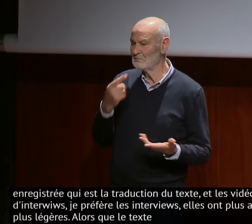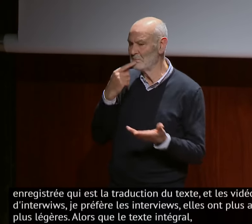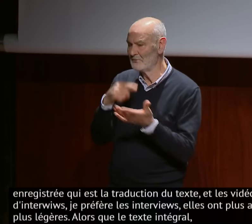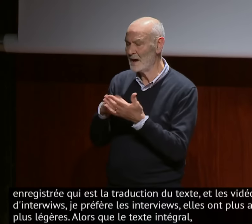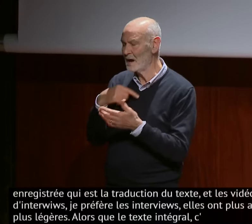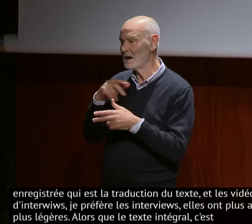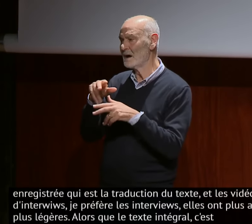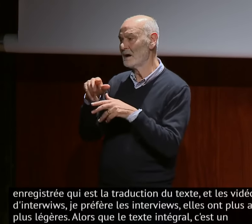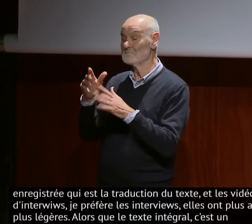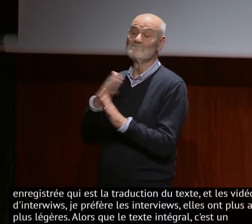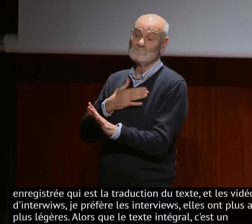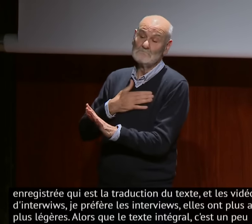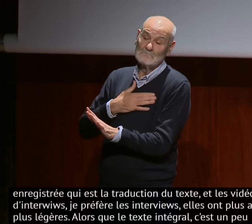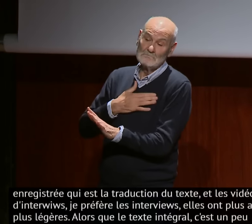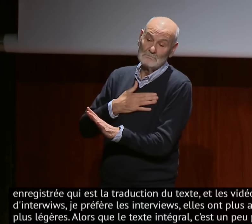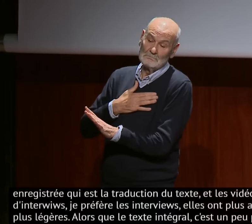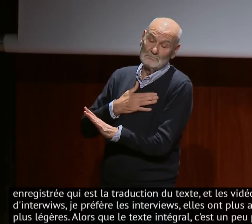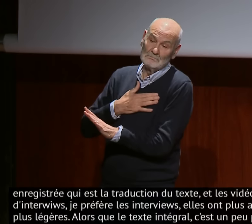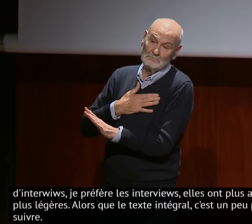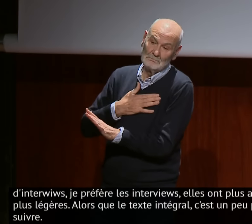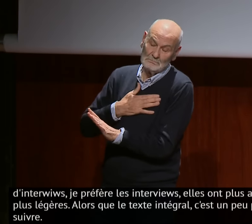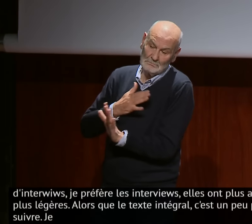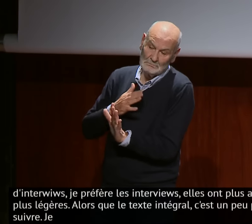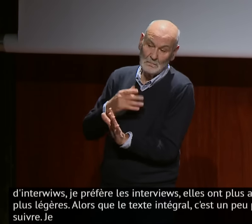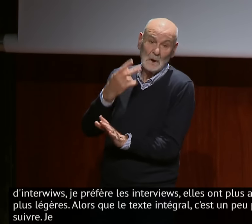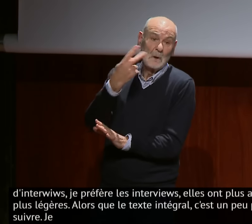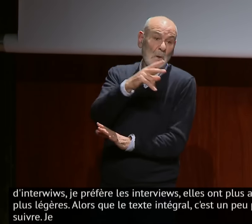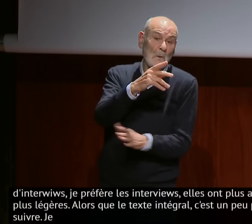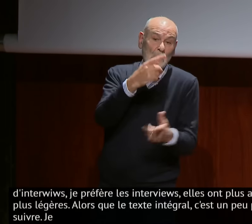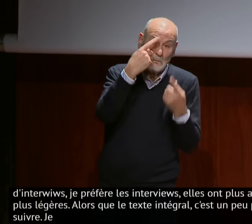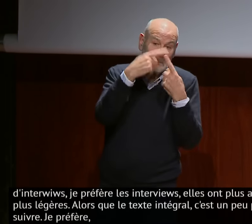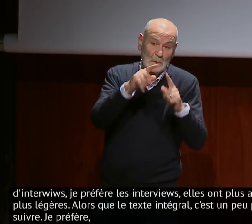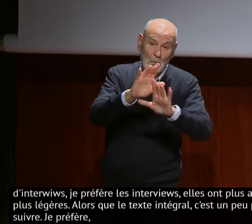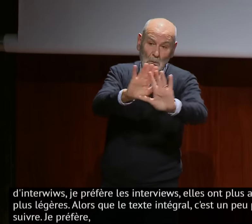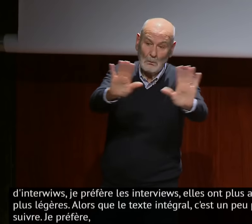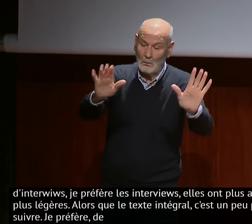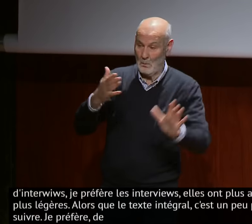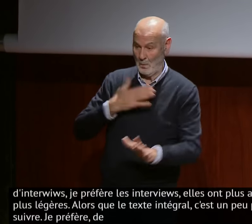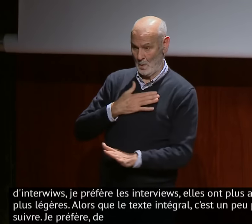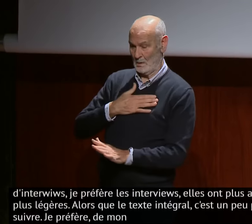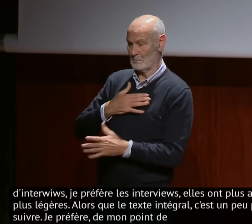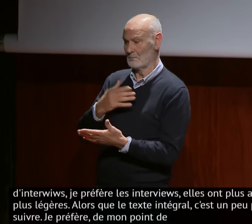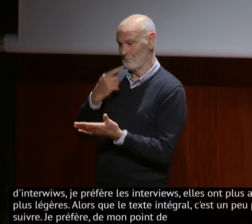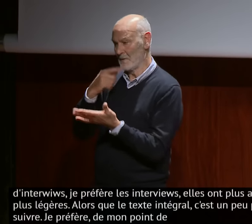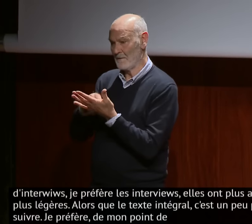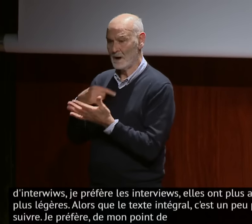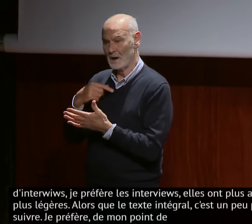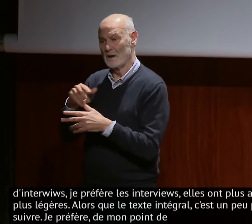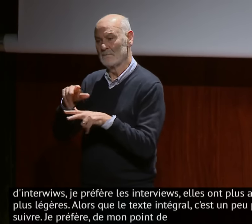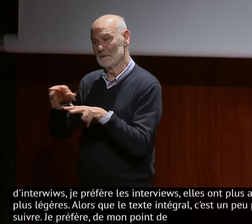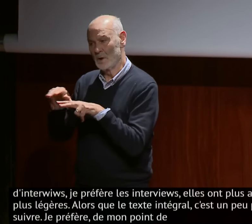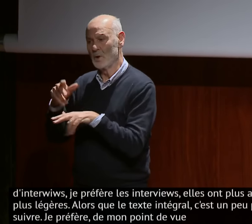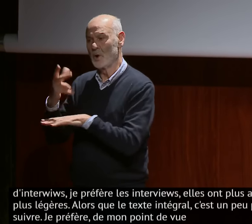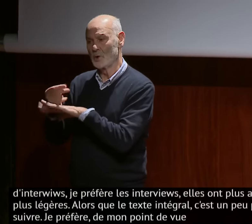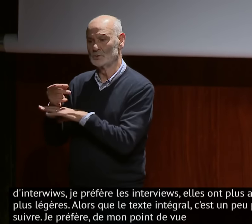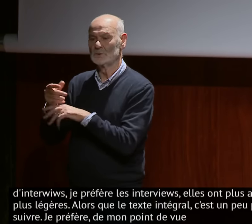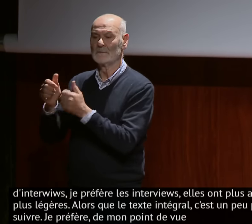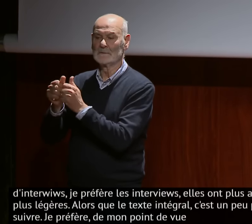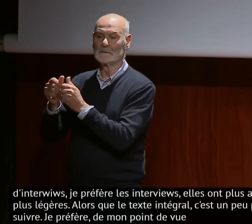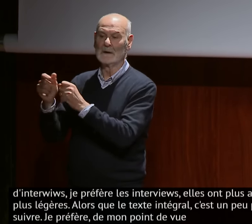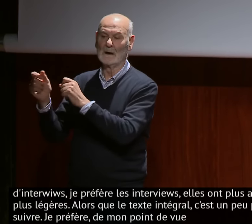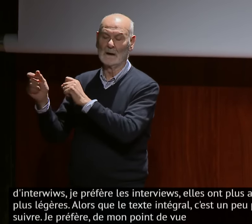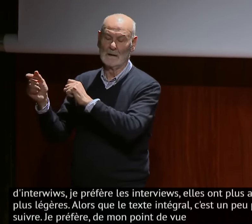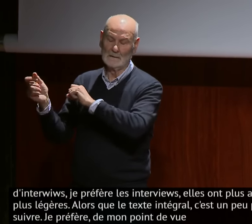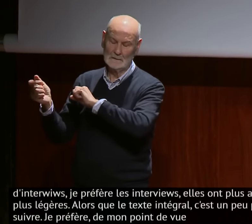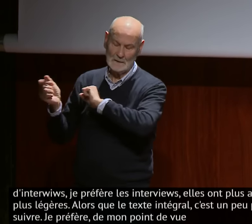suivre. Moi, je préfère, enfin, de mon point de vue, je ne sais pas, il en est peut-être différemment pour les autres, mais